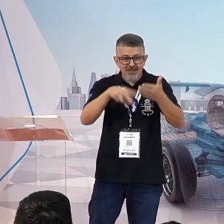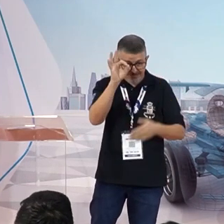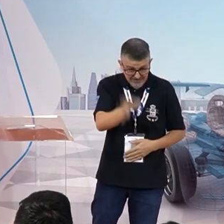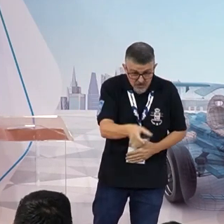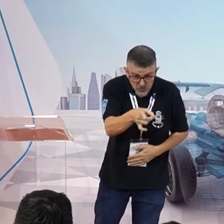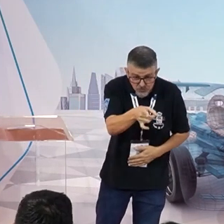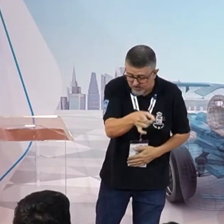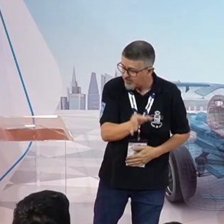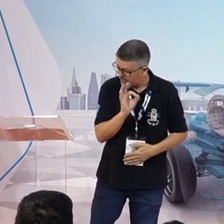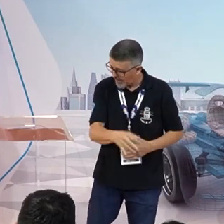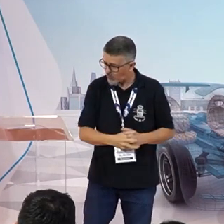dificuldade pra ler, certo?